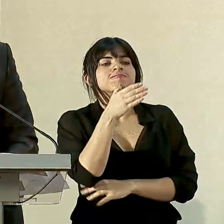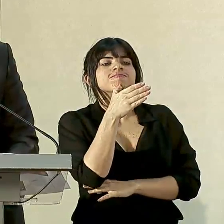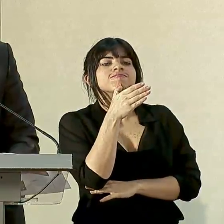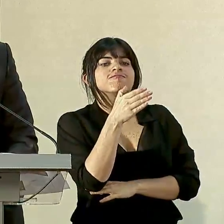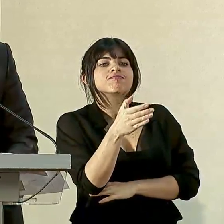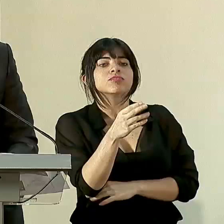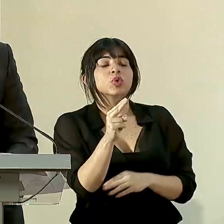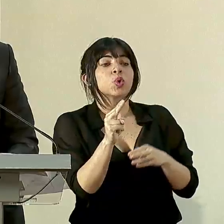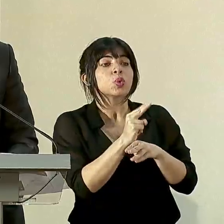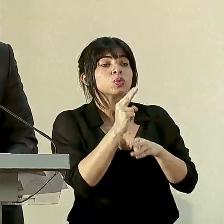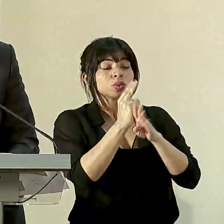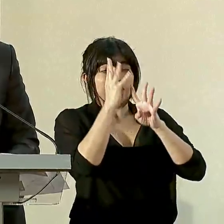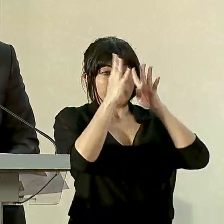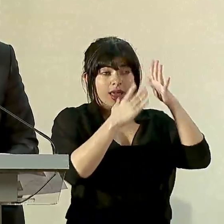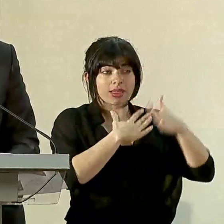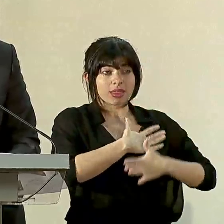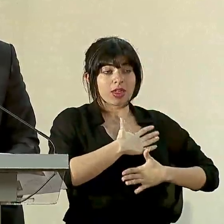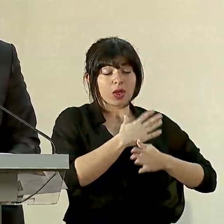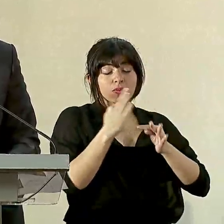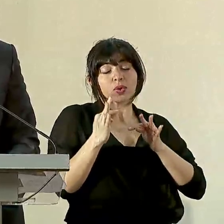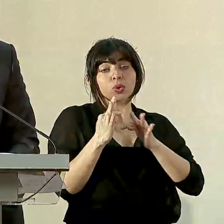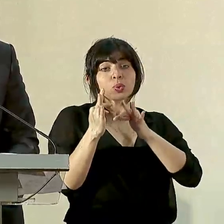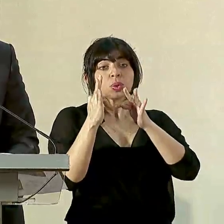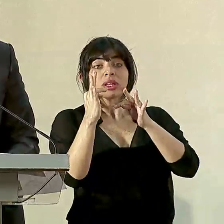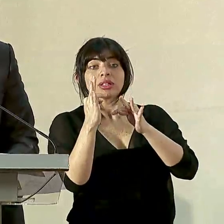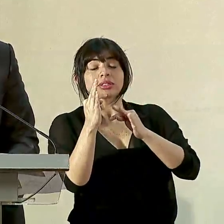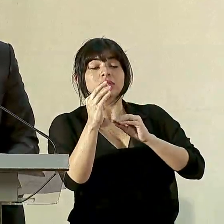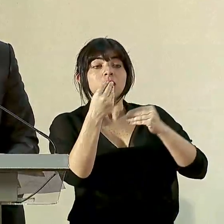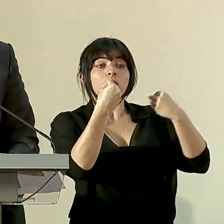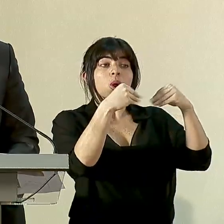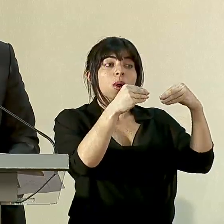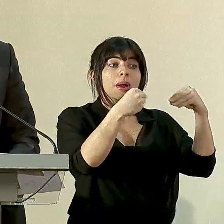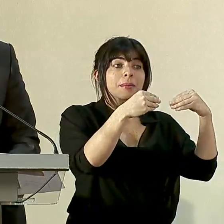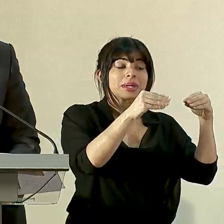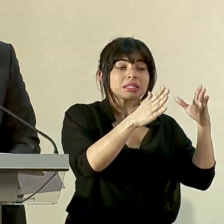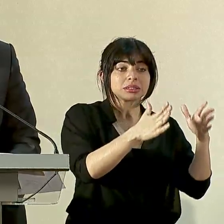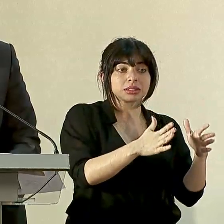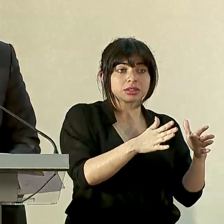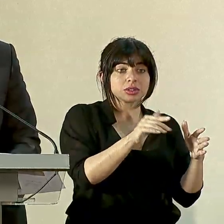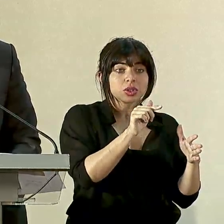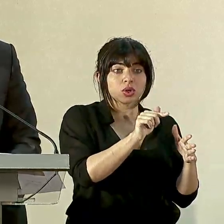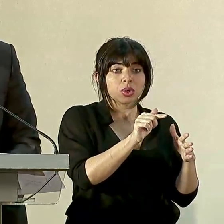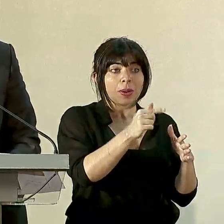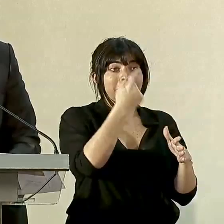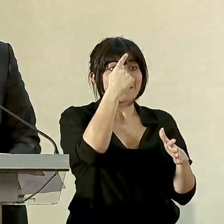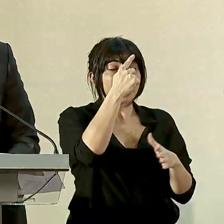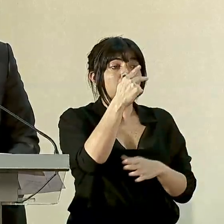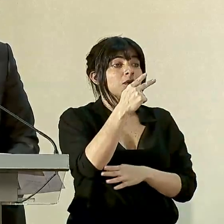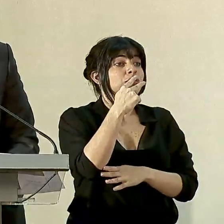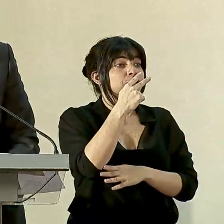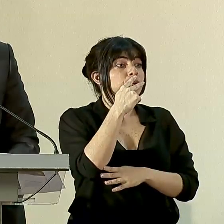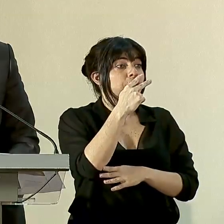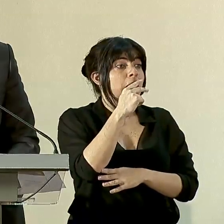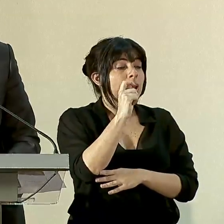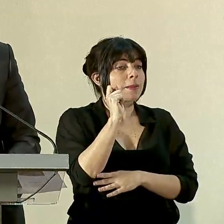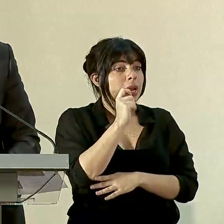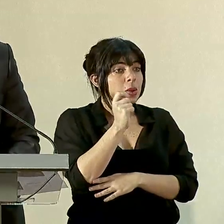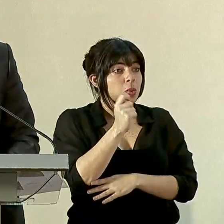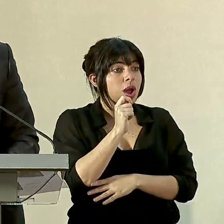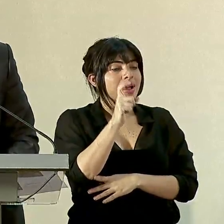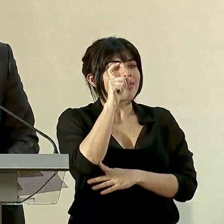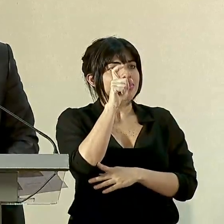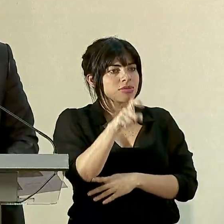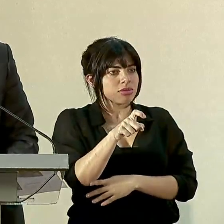recomendamos que el uso recreativo, turístico y la comercialización para el fumado del cannabis